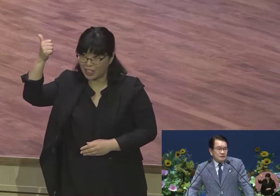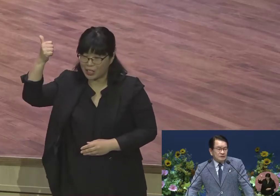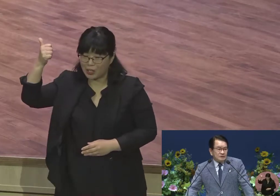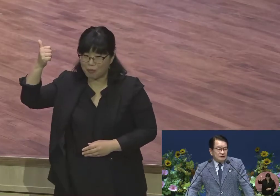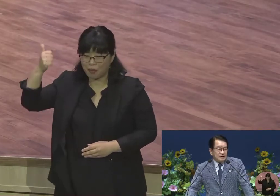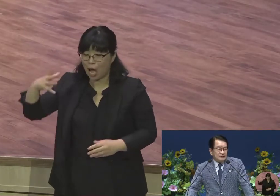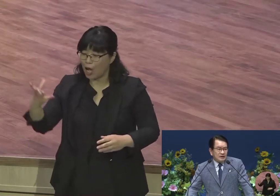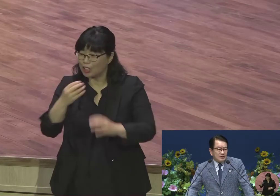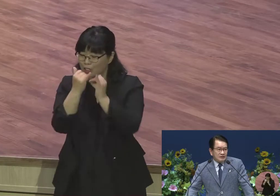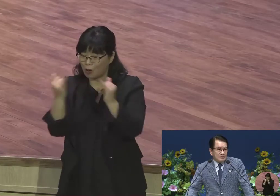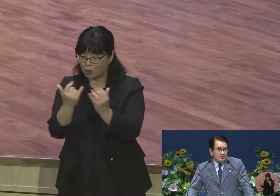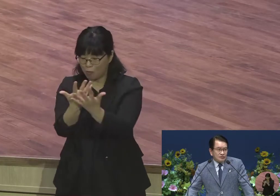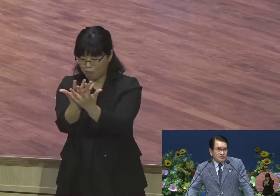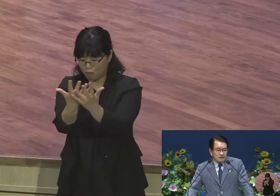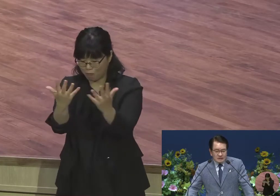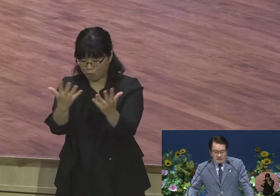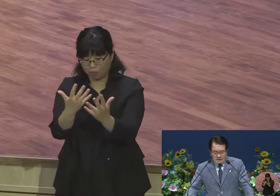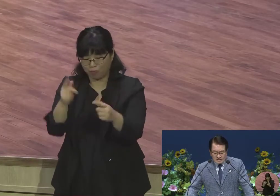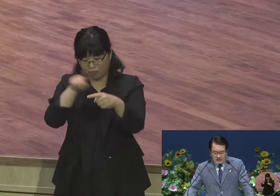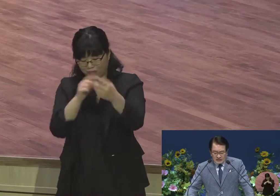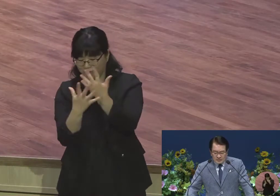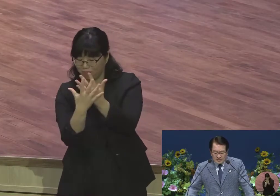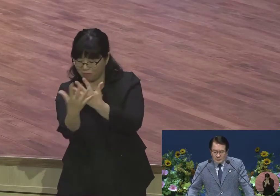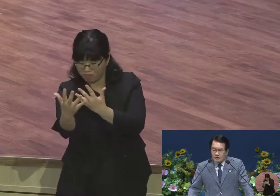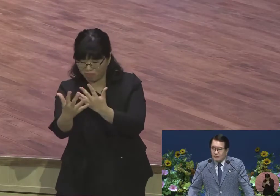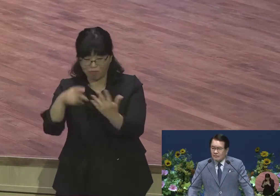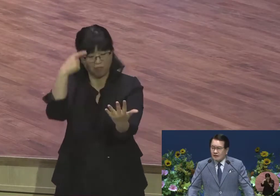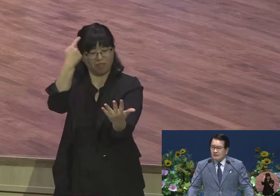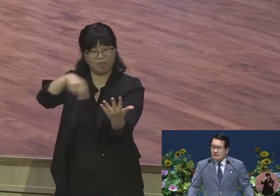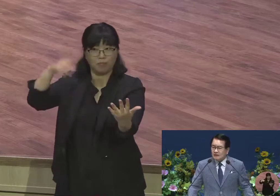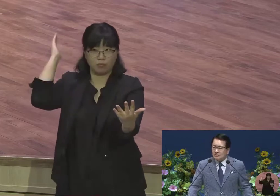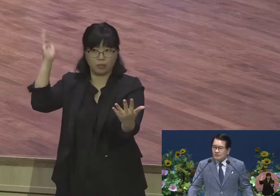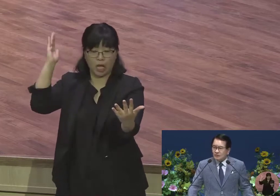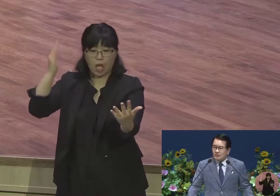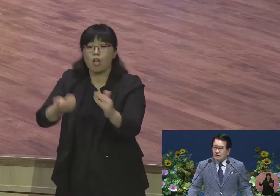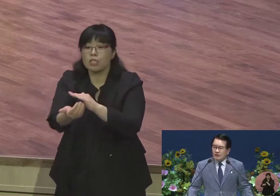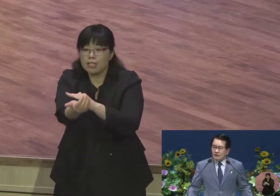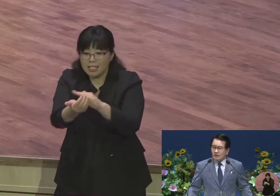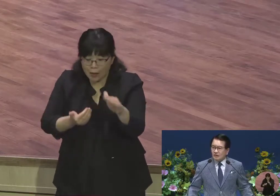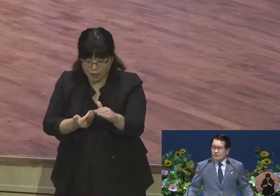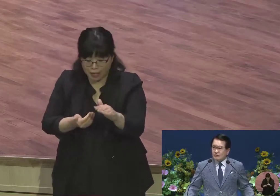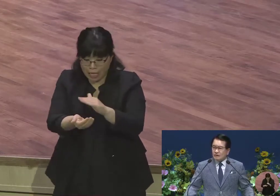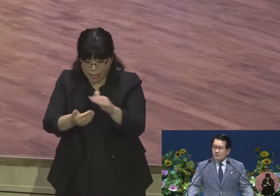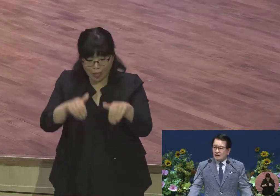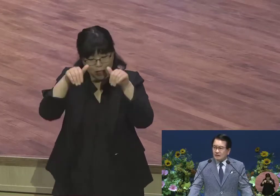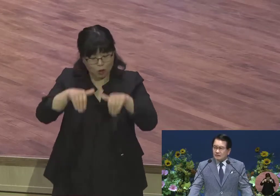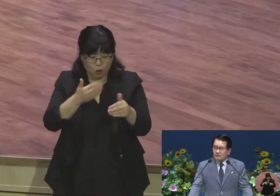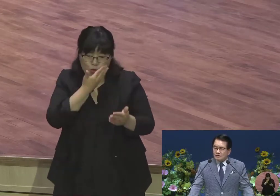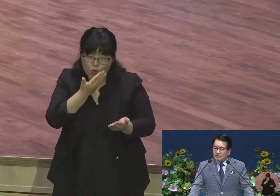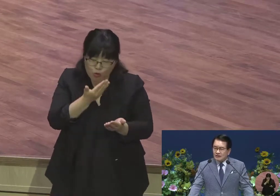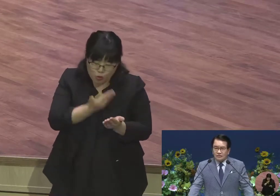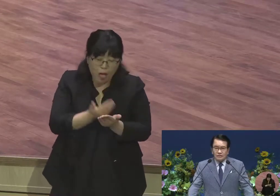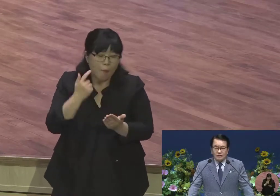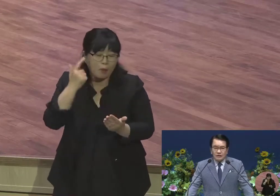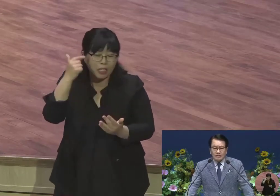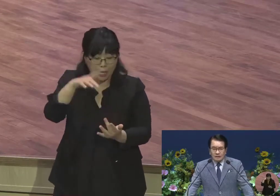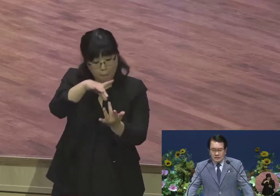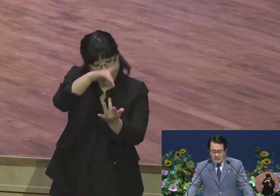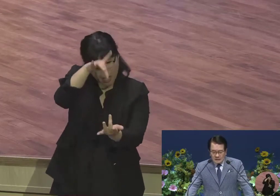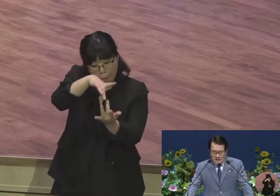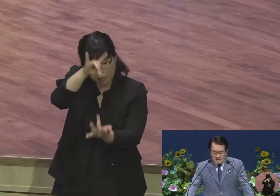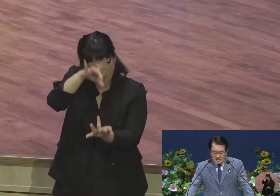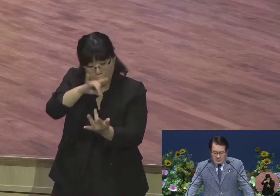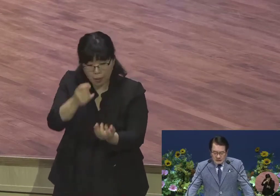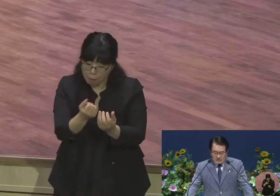빌딩을 얻어서 세밀하게 훈련시킬 것인가 하는 부분들도 많이 전략적으로 때로는 새벽 1시, 2시까지도 그런